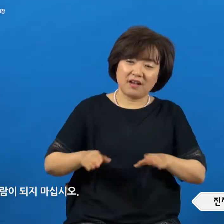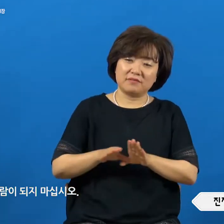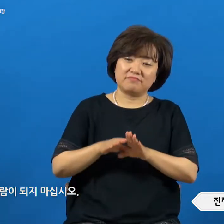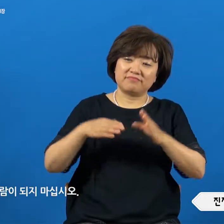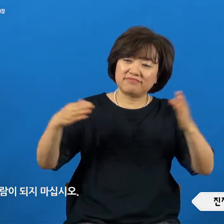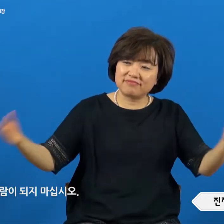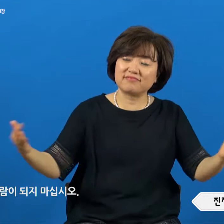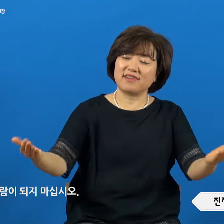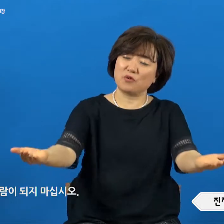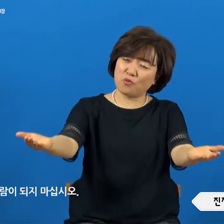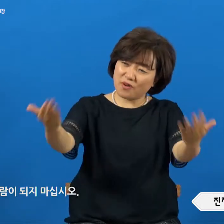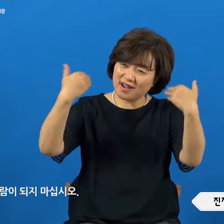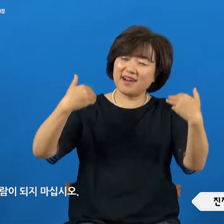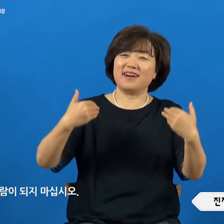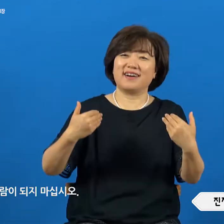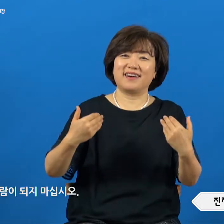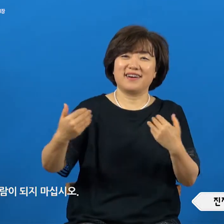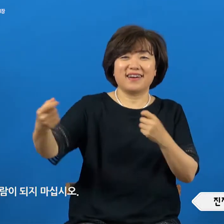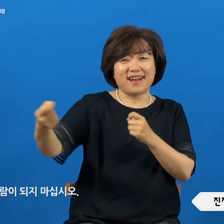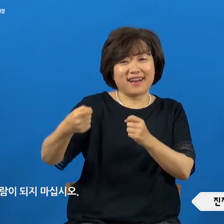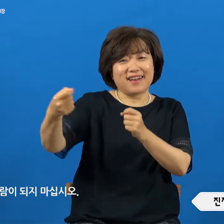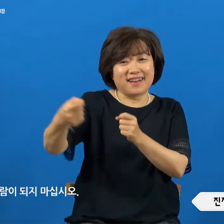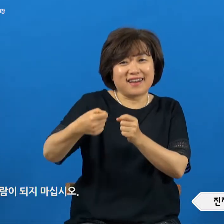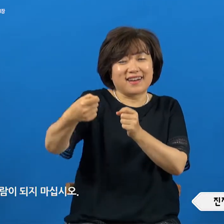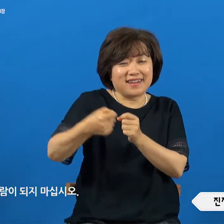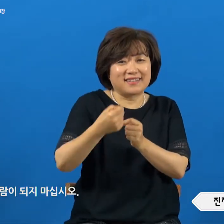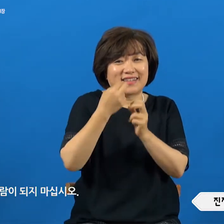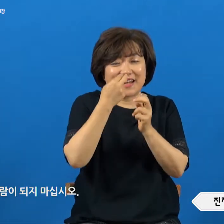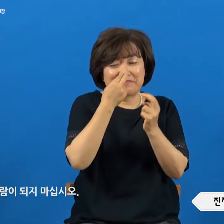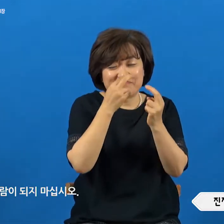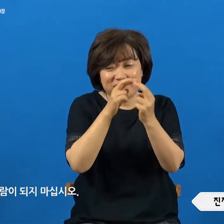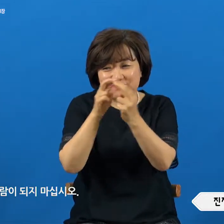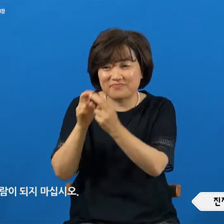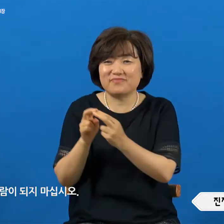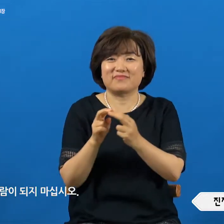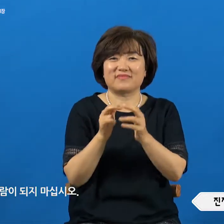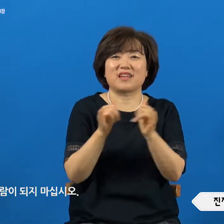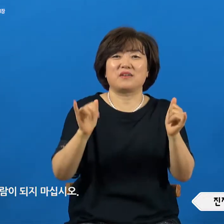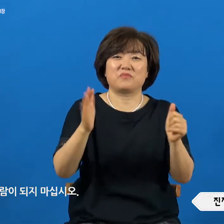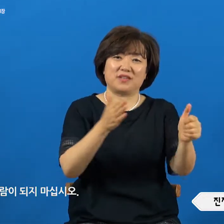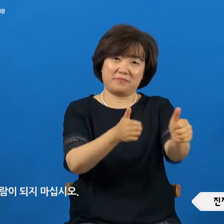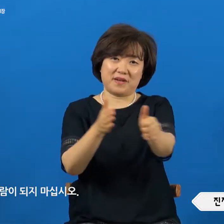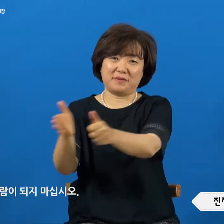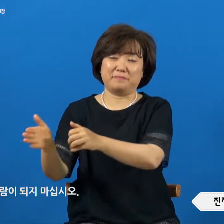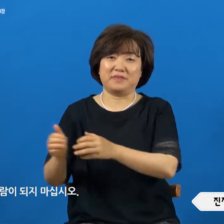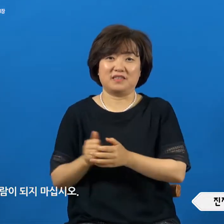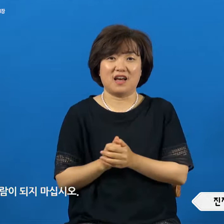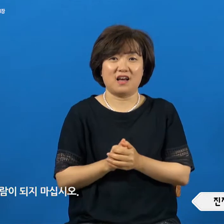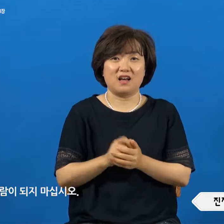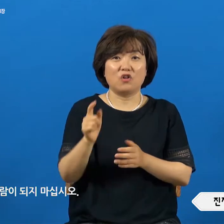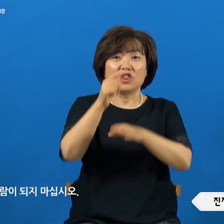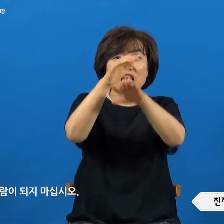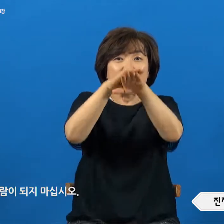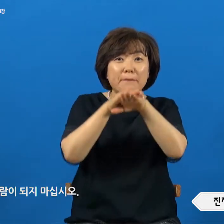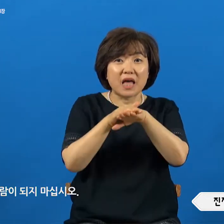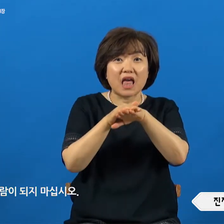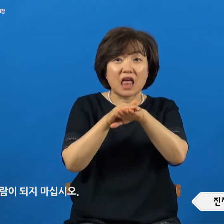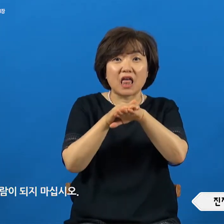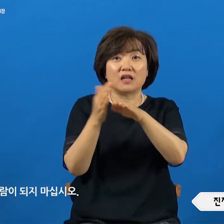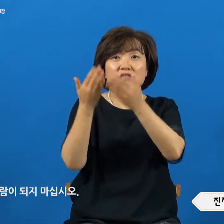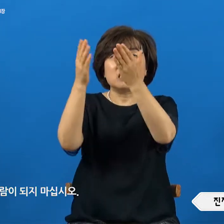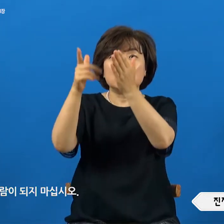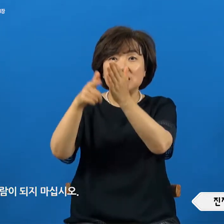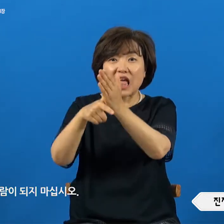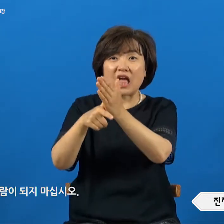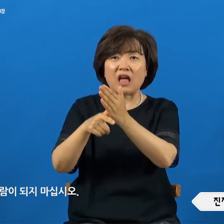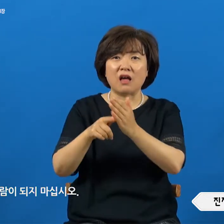있는 사람이 되어 주십시오. 어떨 때 예배 때 보면은 하나님 앞에 예배 나오면서도